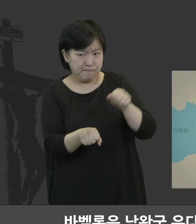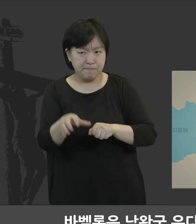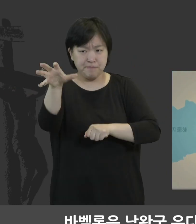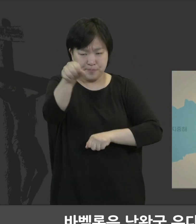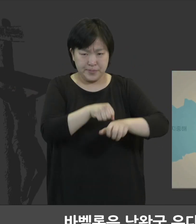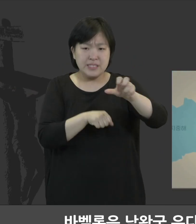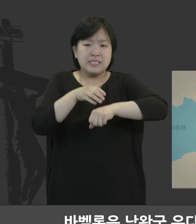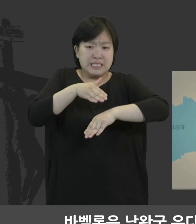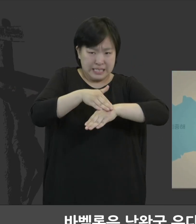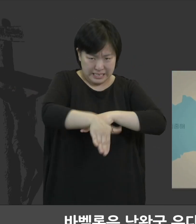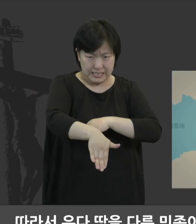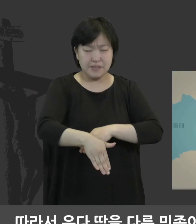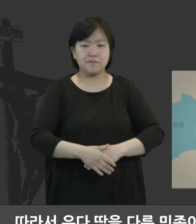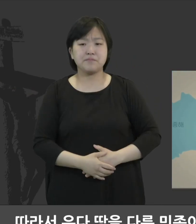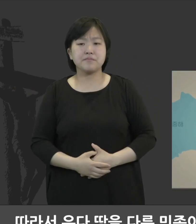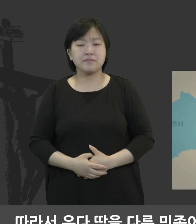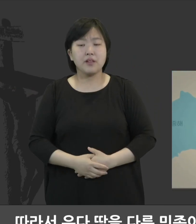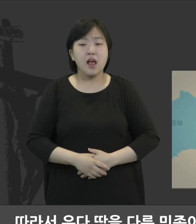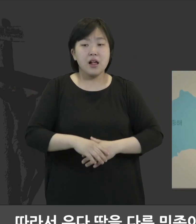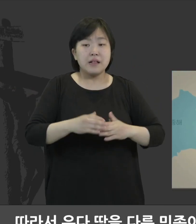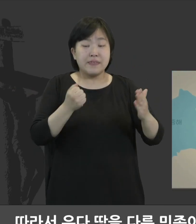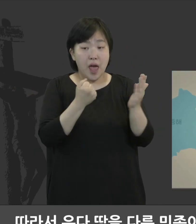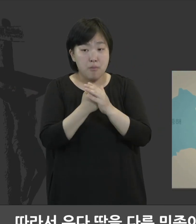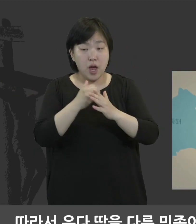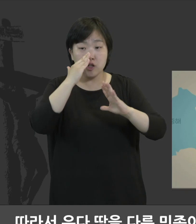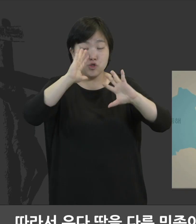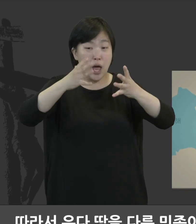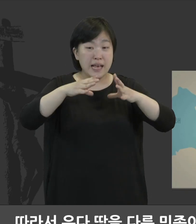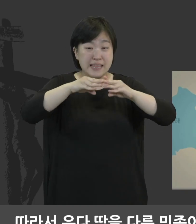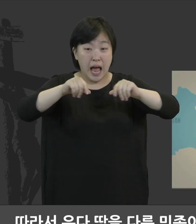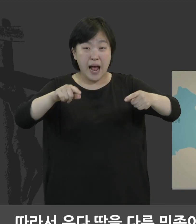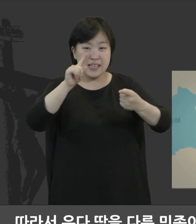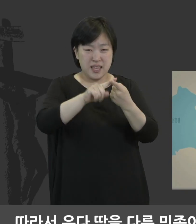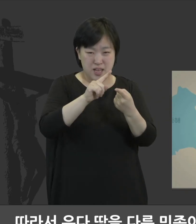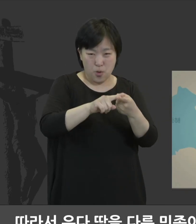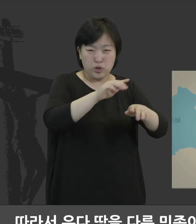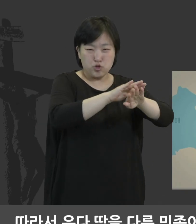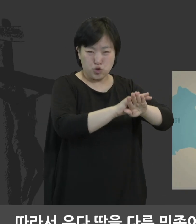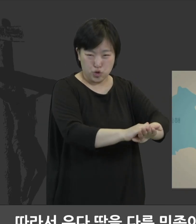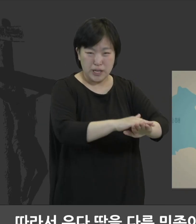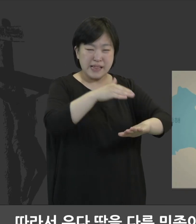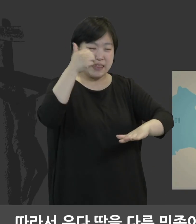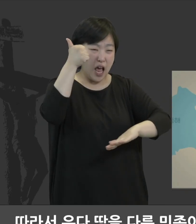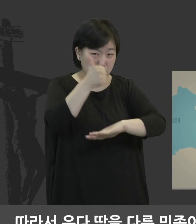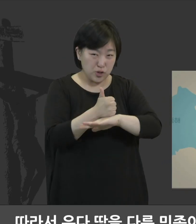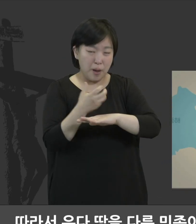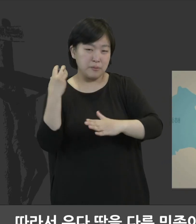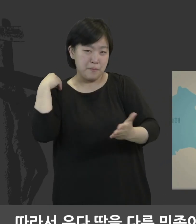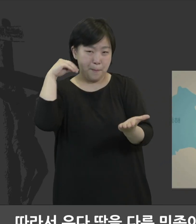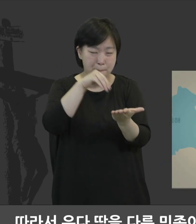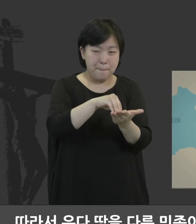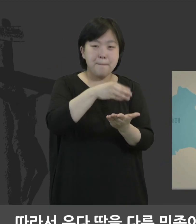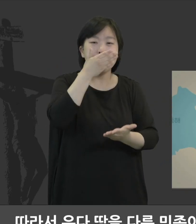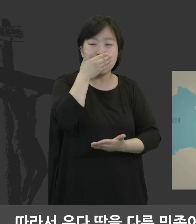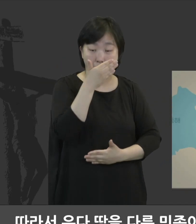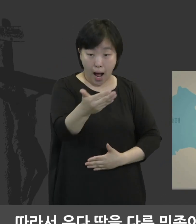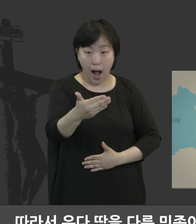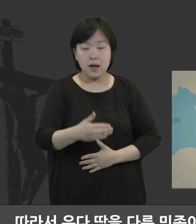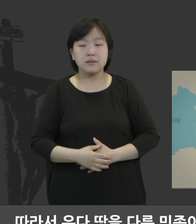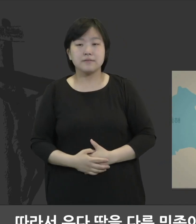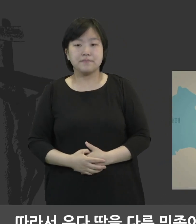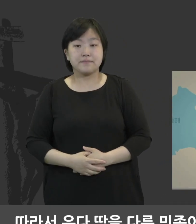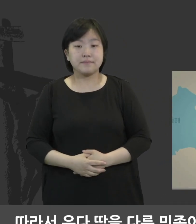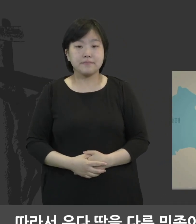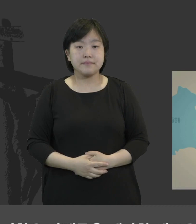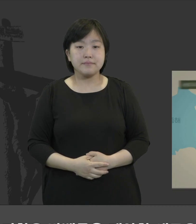중심으로 이주시켰습니다. 따라서 유다 땅을 다른 민족이 차지하지 않았고 이후 그들이 돌아갈 땅이 그대로